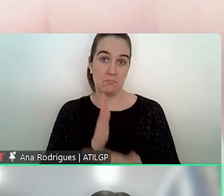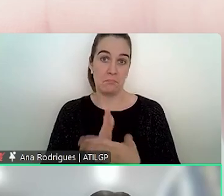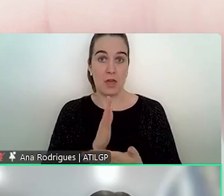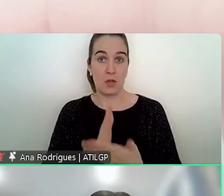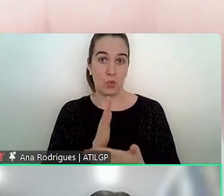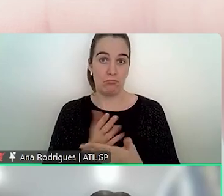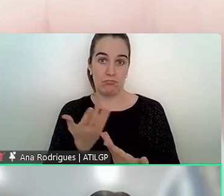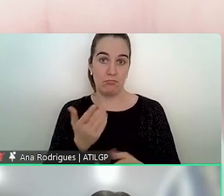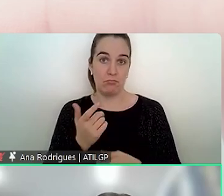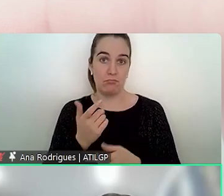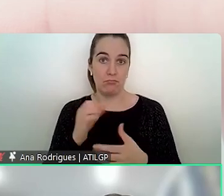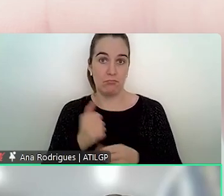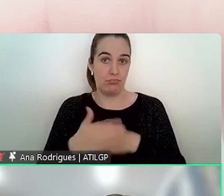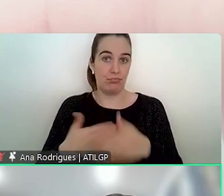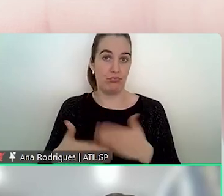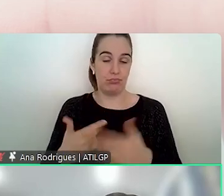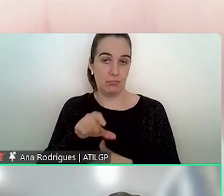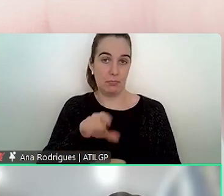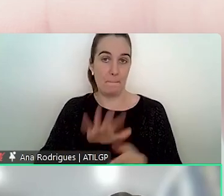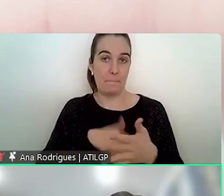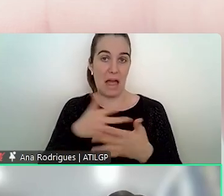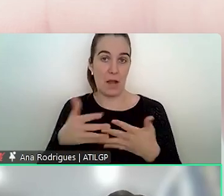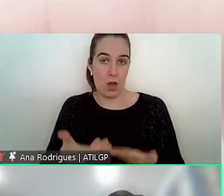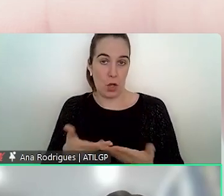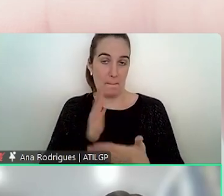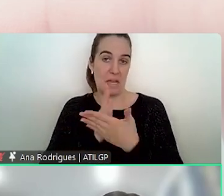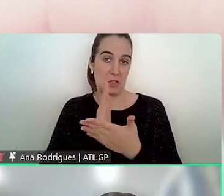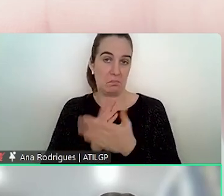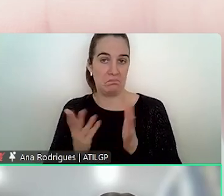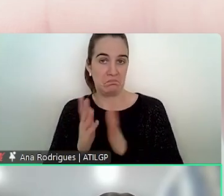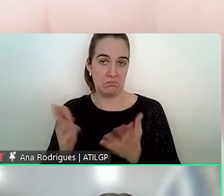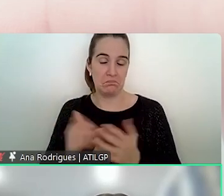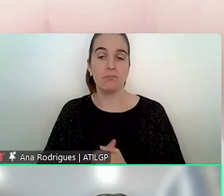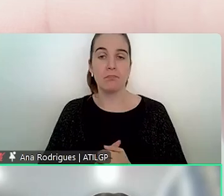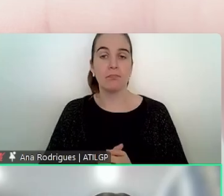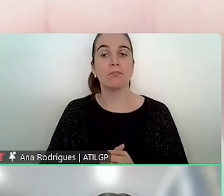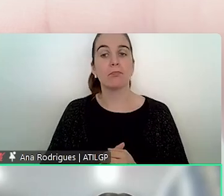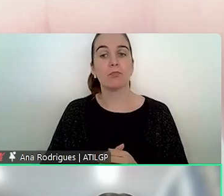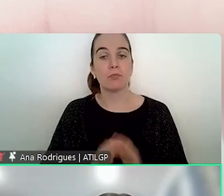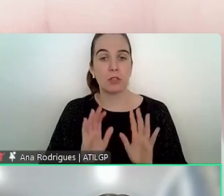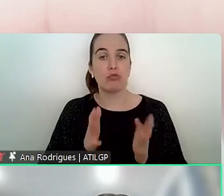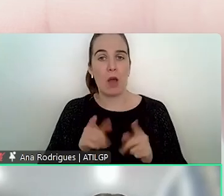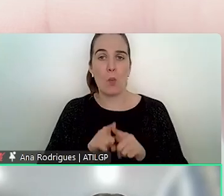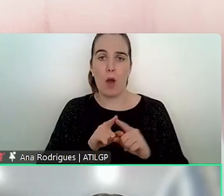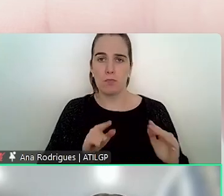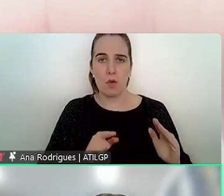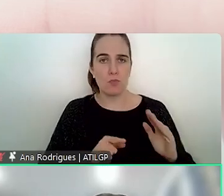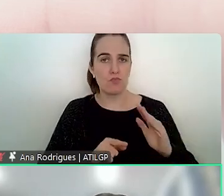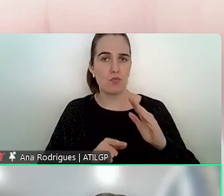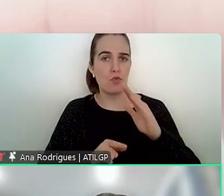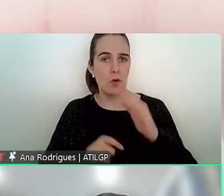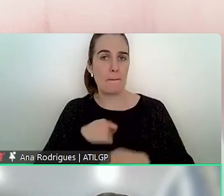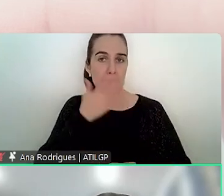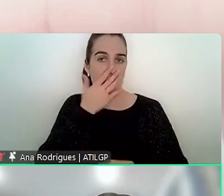tempo de execução deste plano e ele revela bons índices de execução na